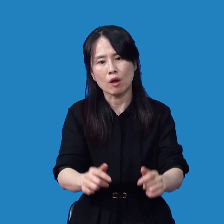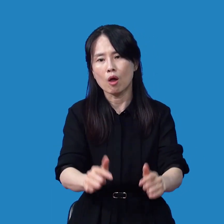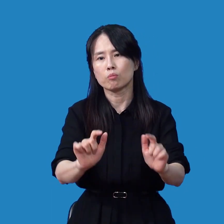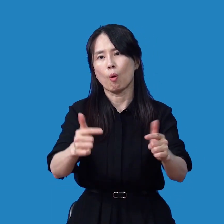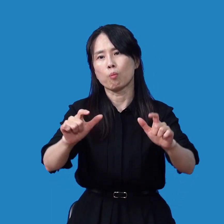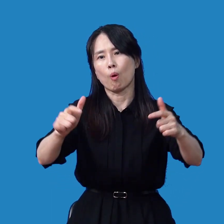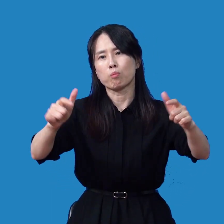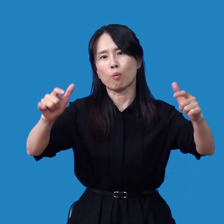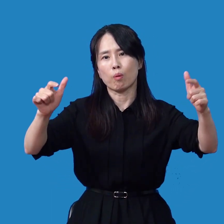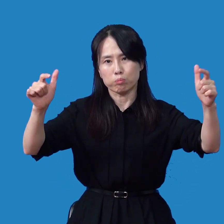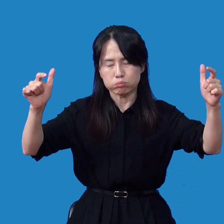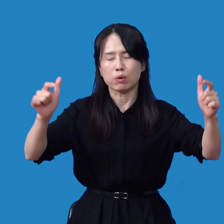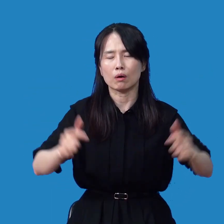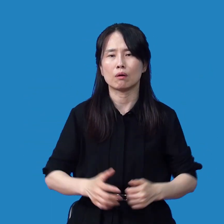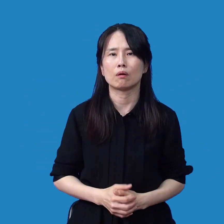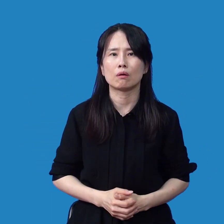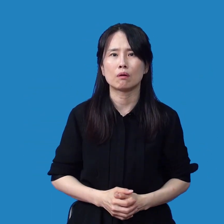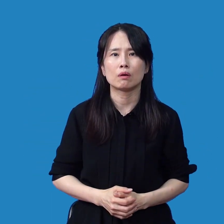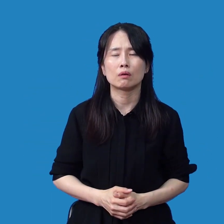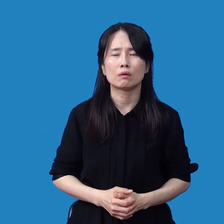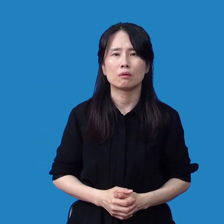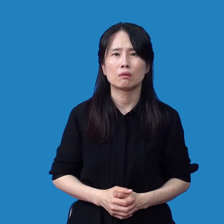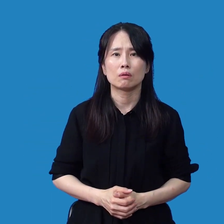크게 성장한 것 아닙니까?